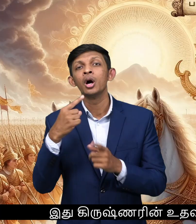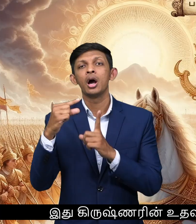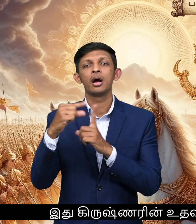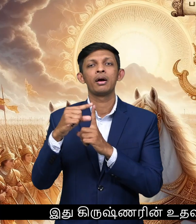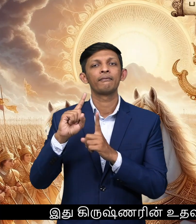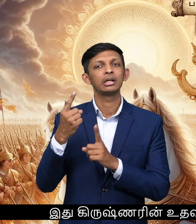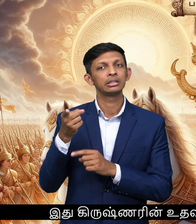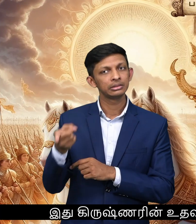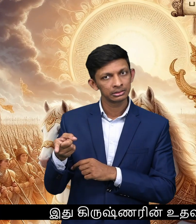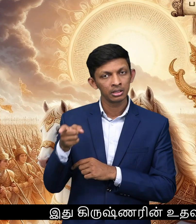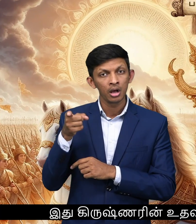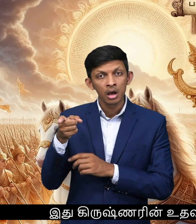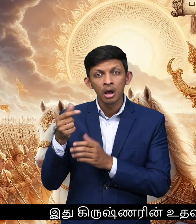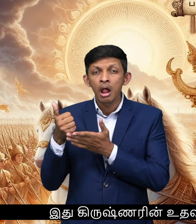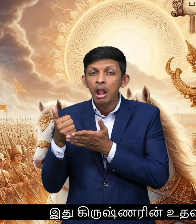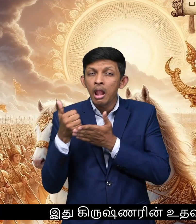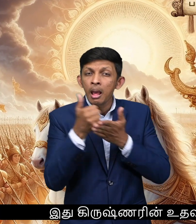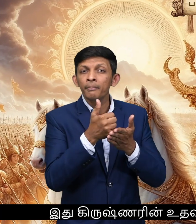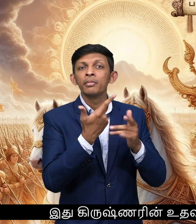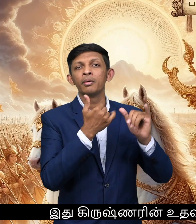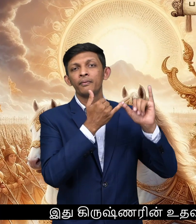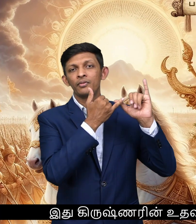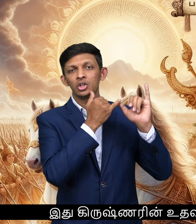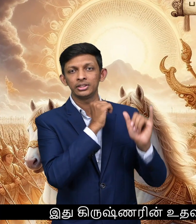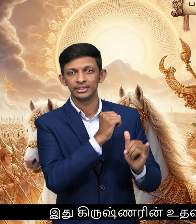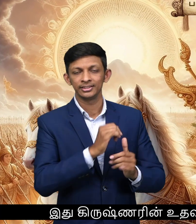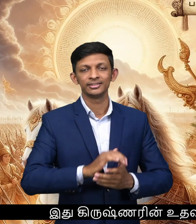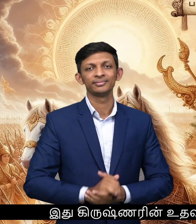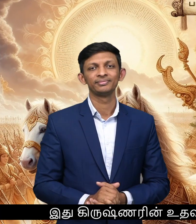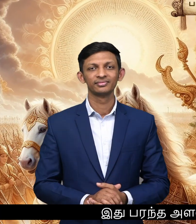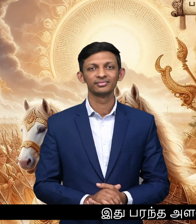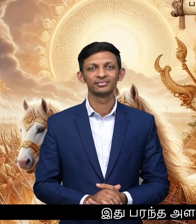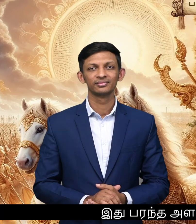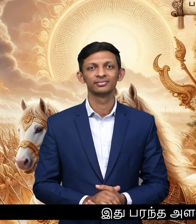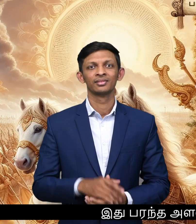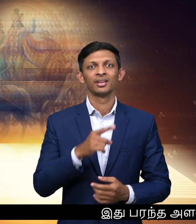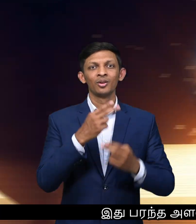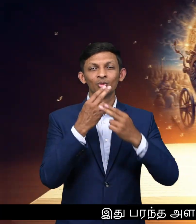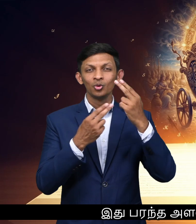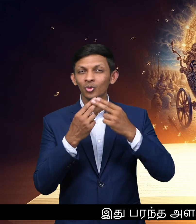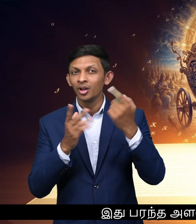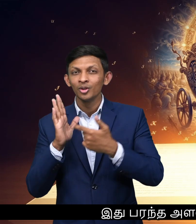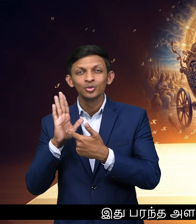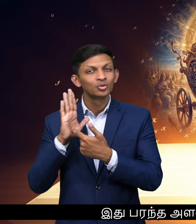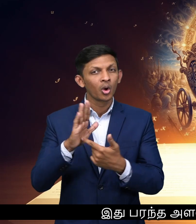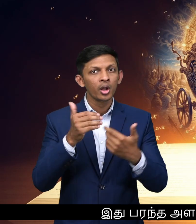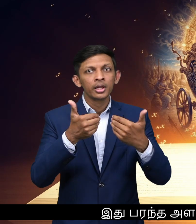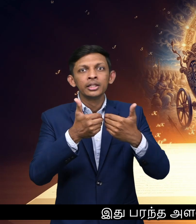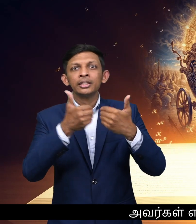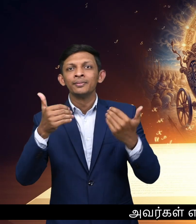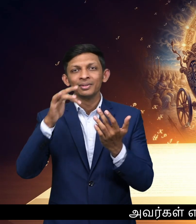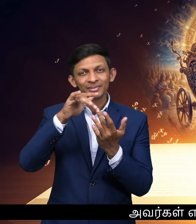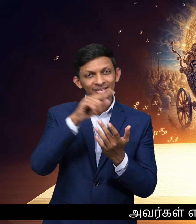பாண்டவர்களால் வென்றது. இது பரந்த அளவிலான மனிதர்கள்